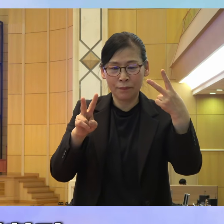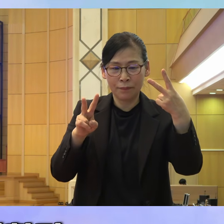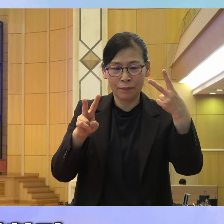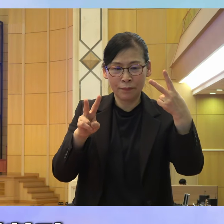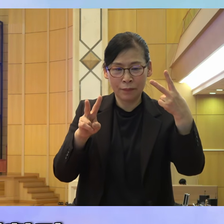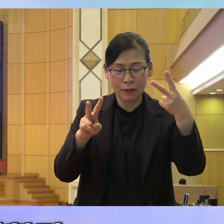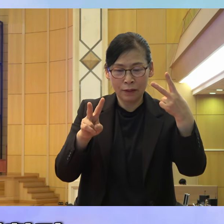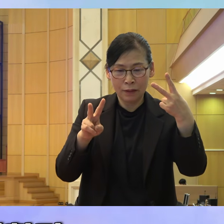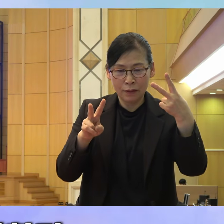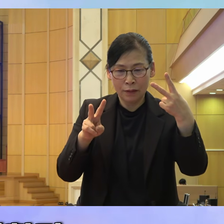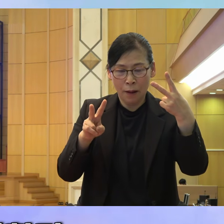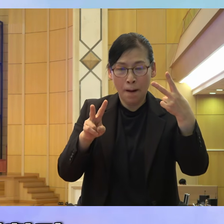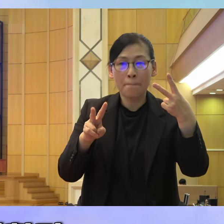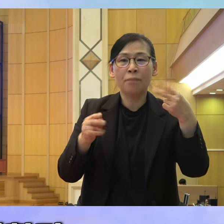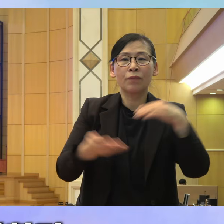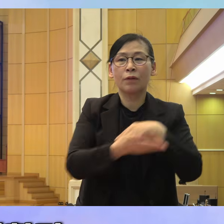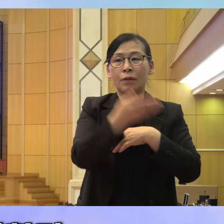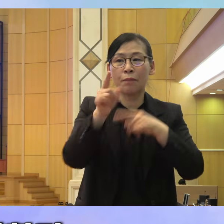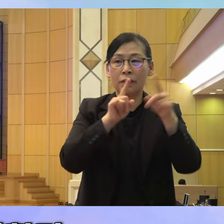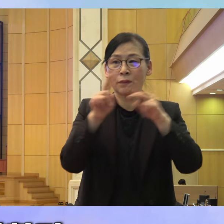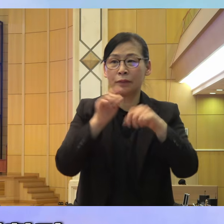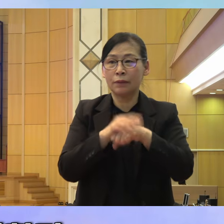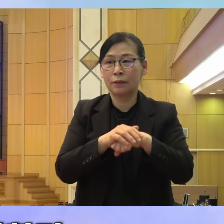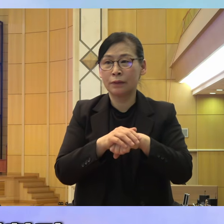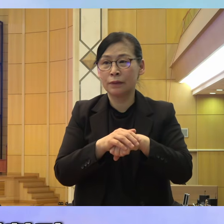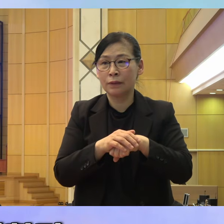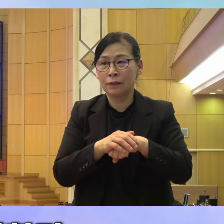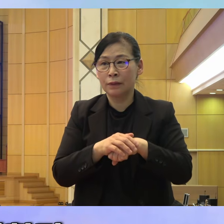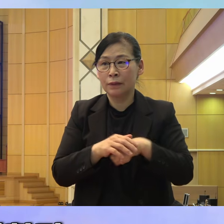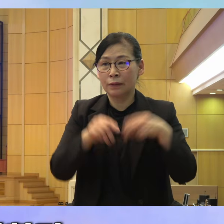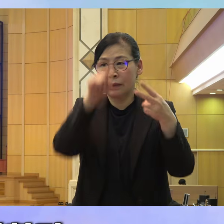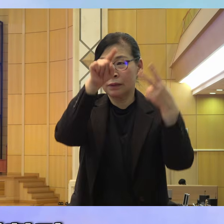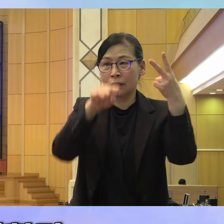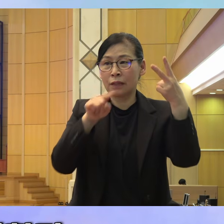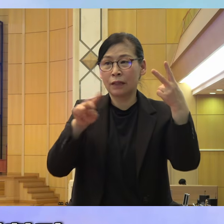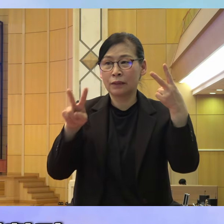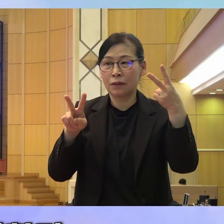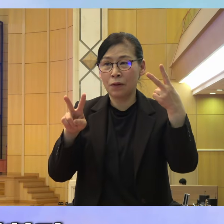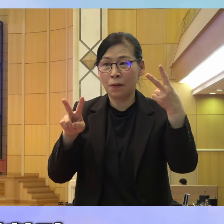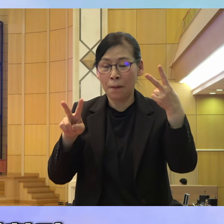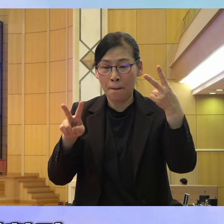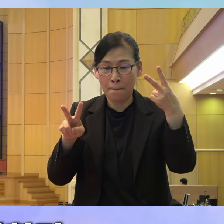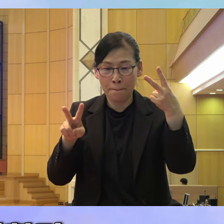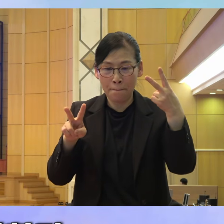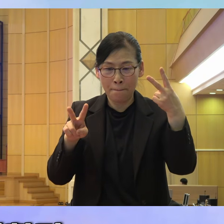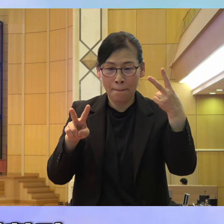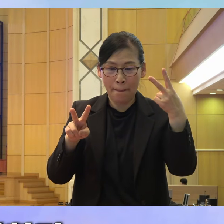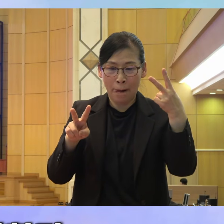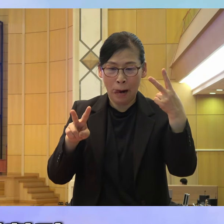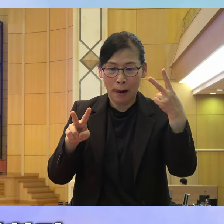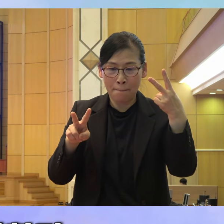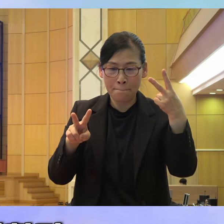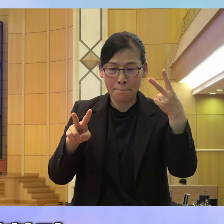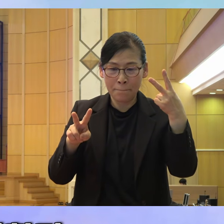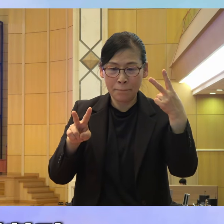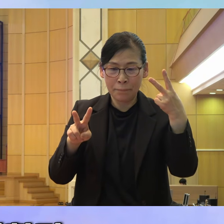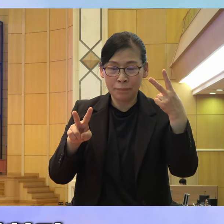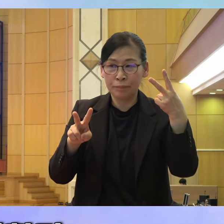오늘 말씀을 여러분에게 드리고자 하는 말씀이, 전하다가 시간 되면 숟갈 놓을